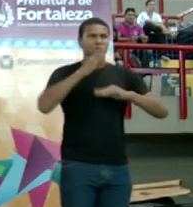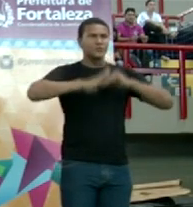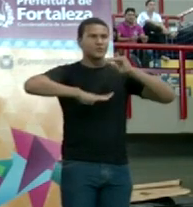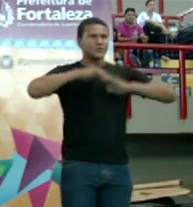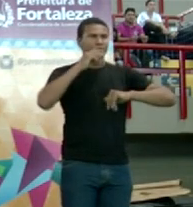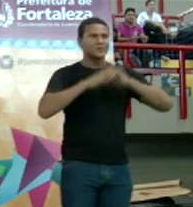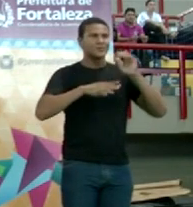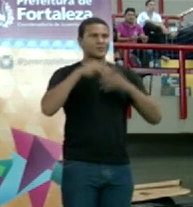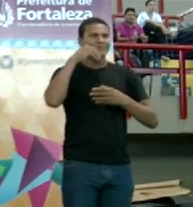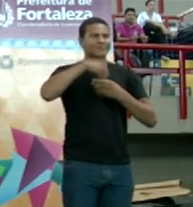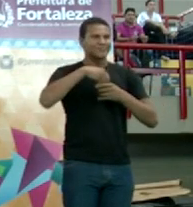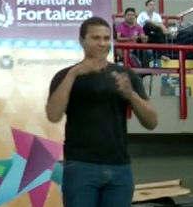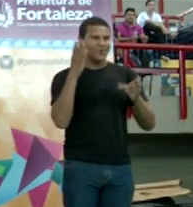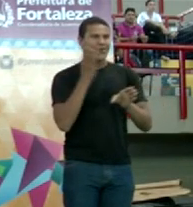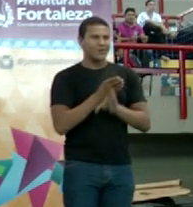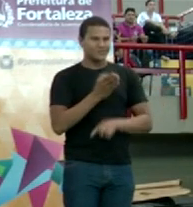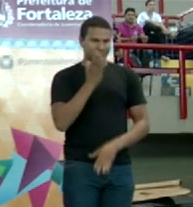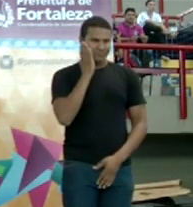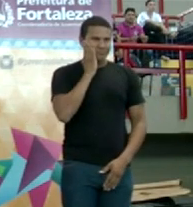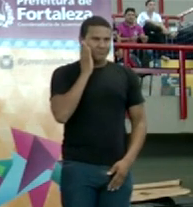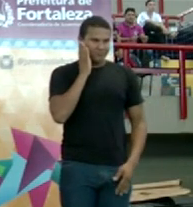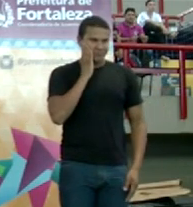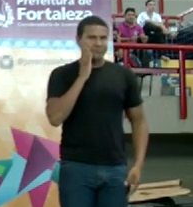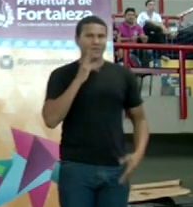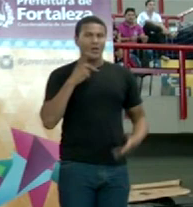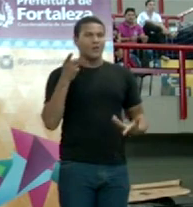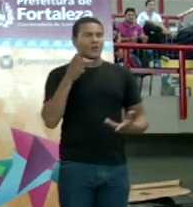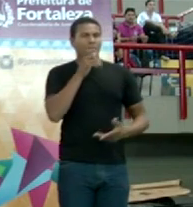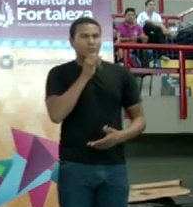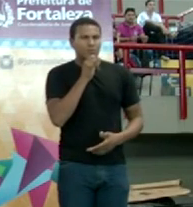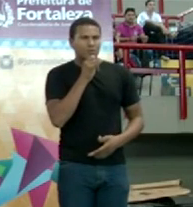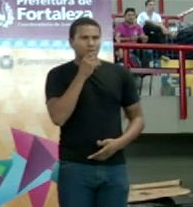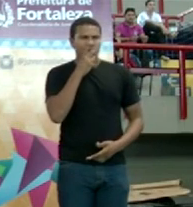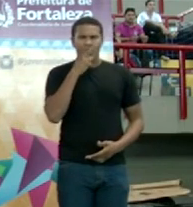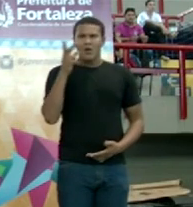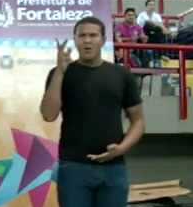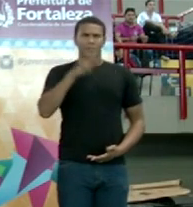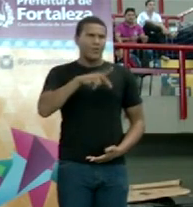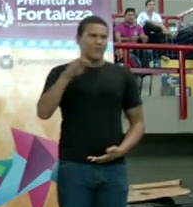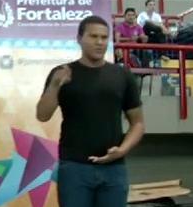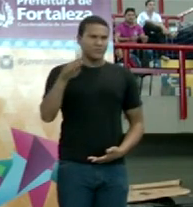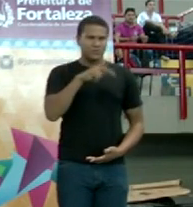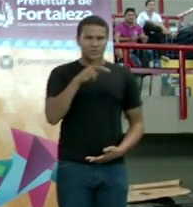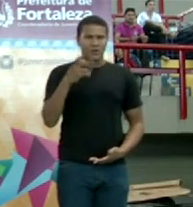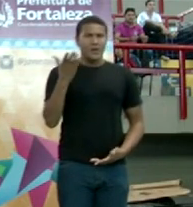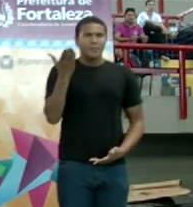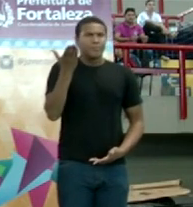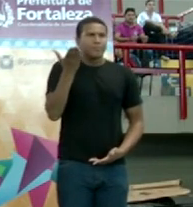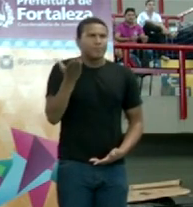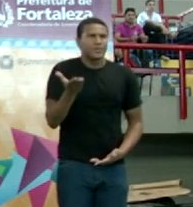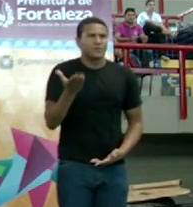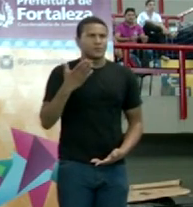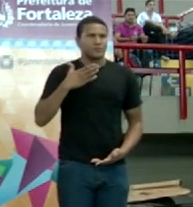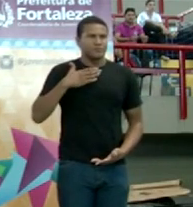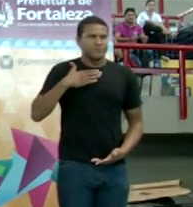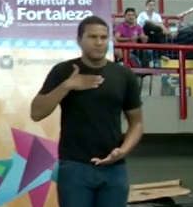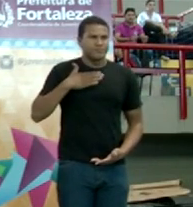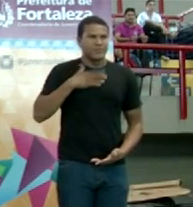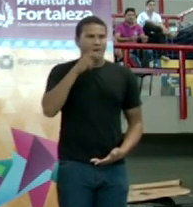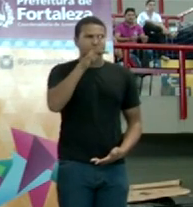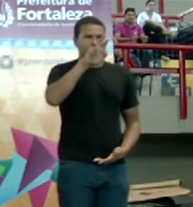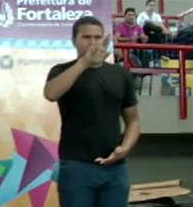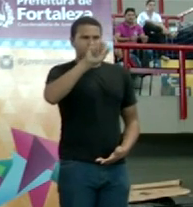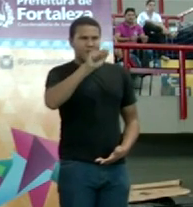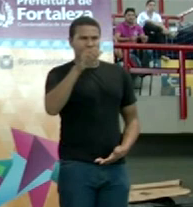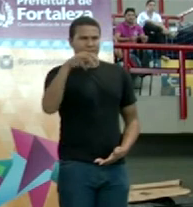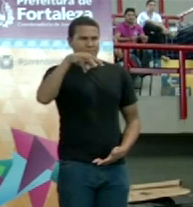competências. A frase, meu professor pediu para mim, está correta? Bem, se você colocar